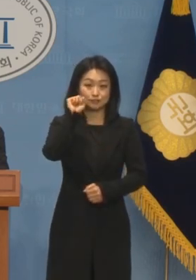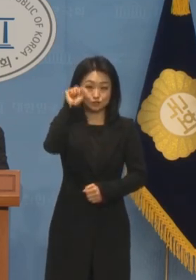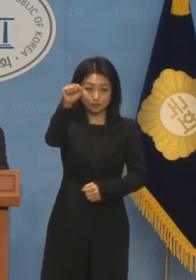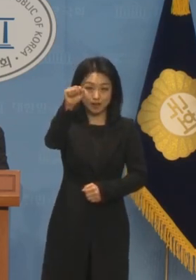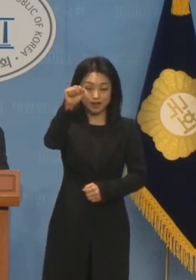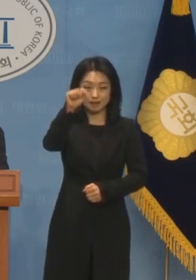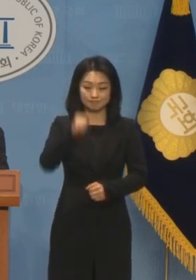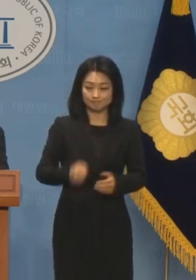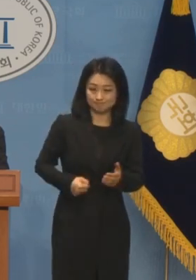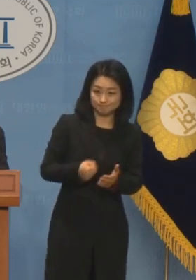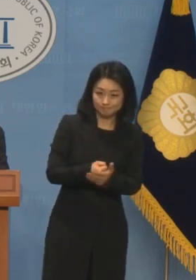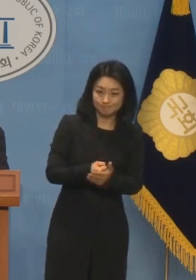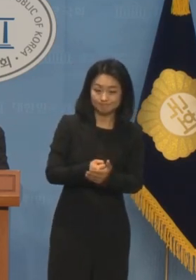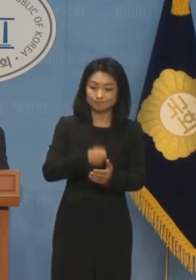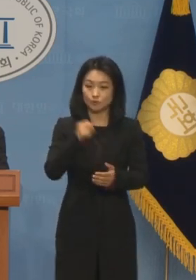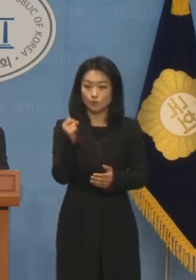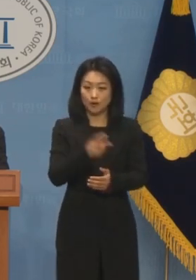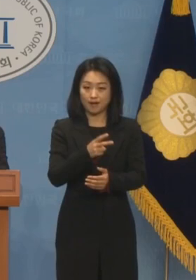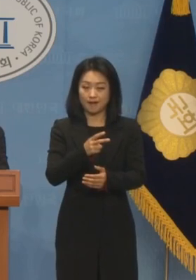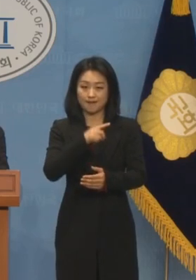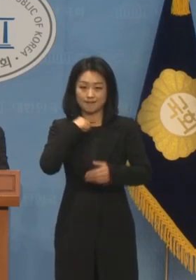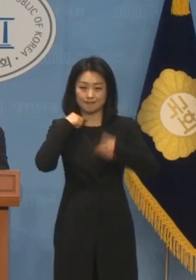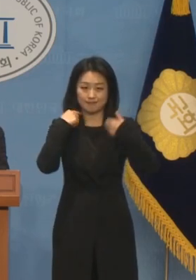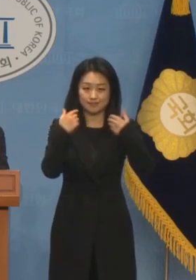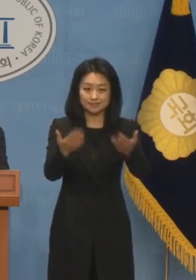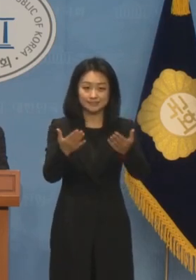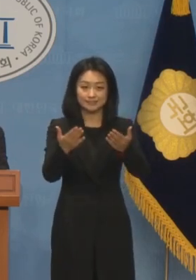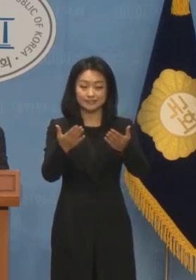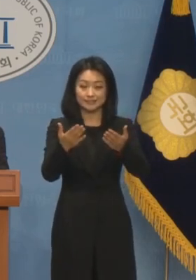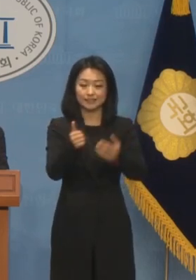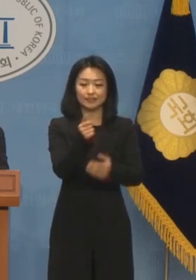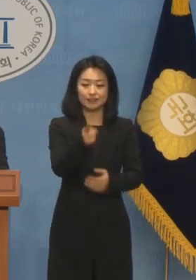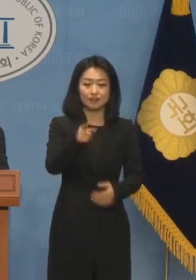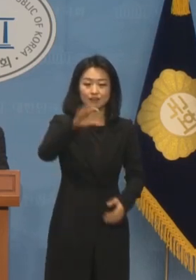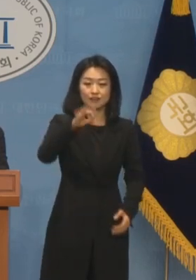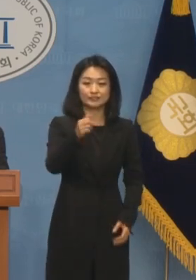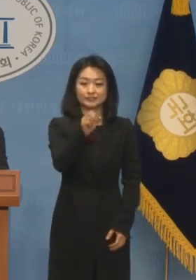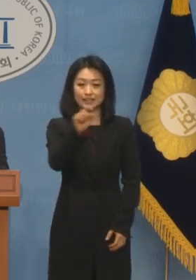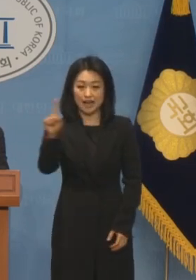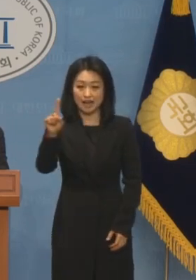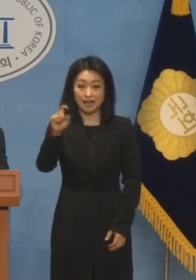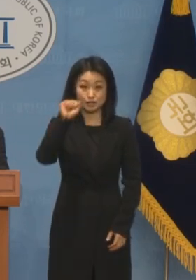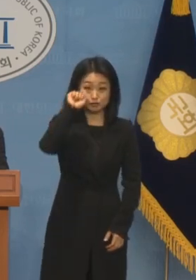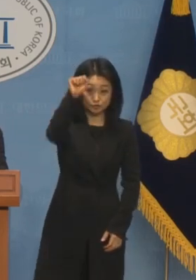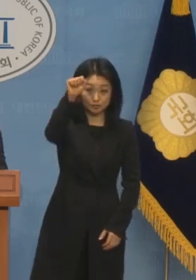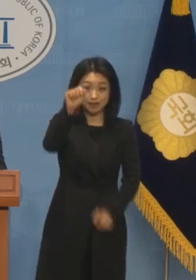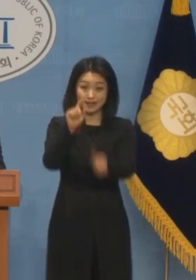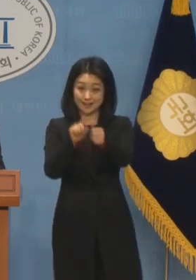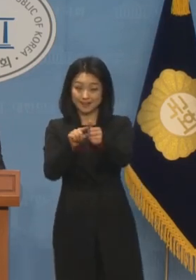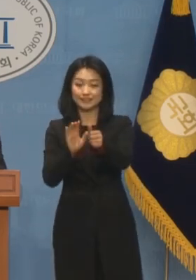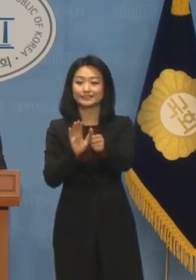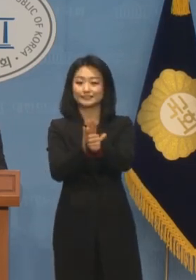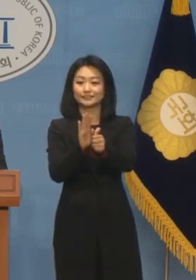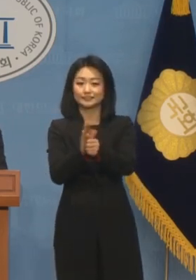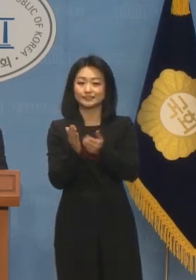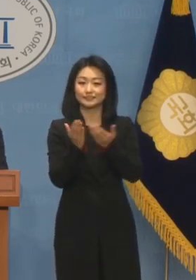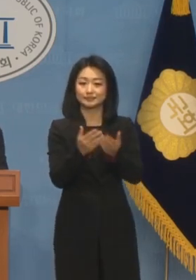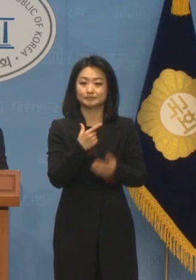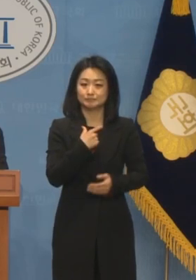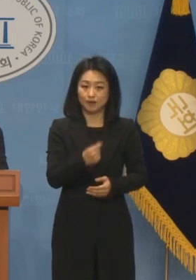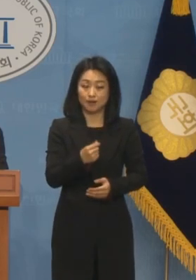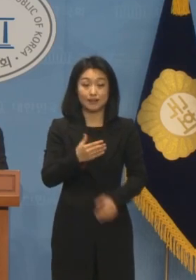용기와 소신 그리고 헌신의 아이콘 허은하 후보를 지지합니다.